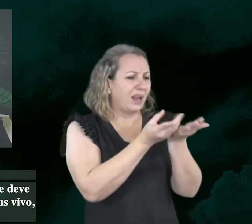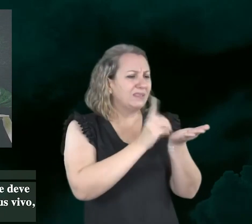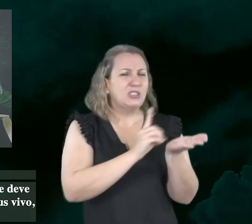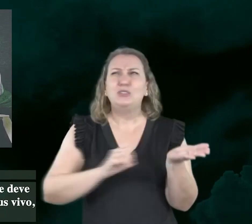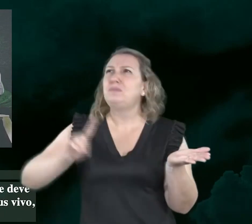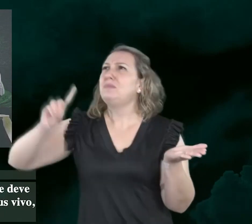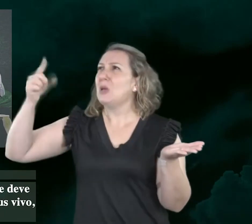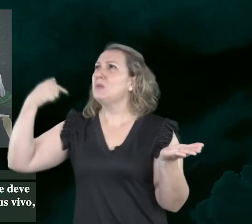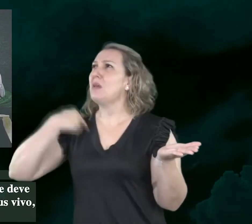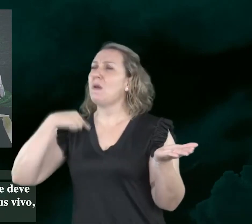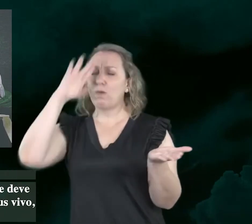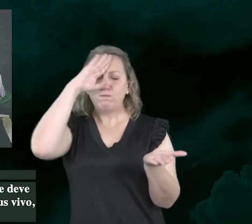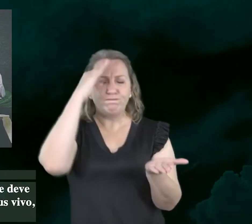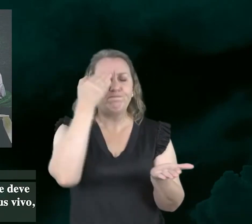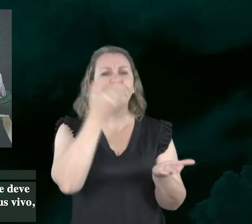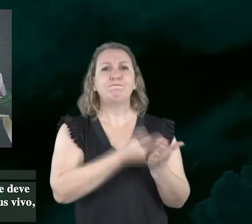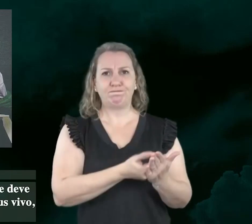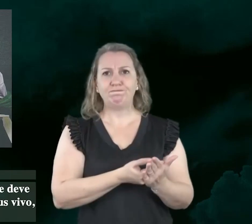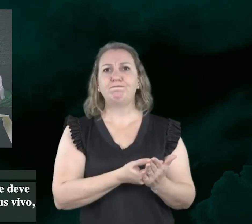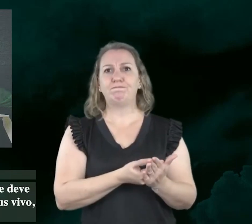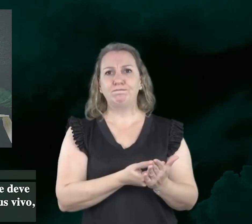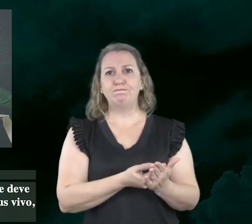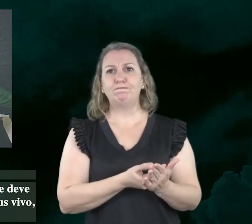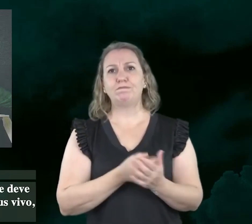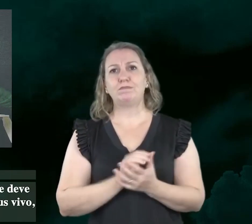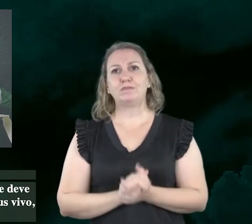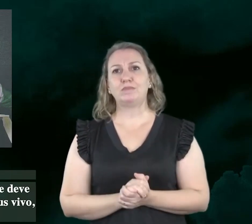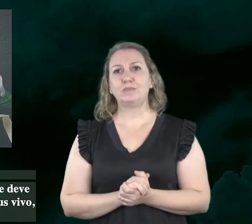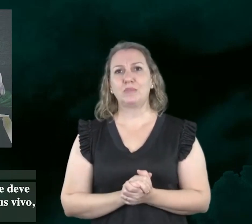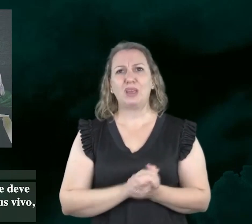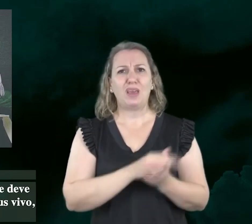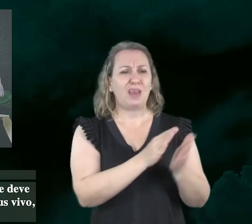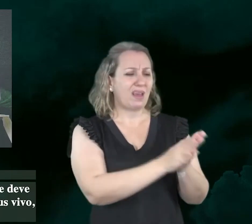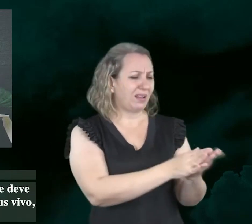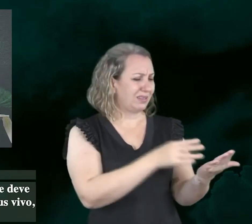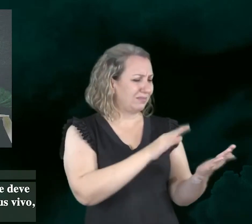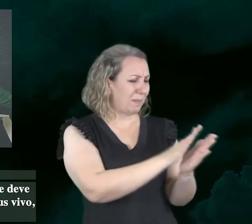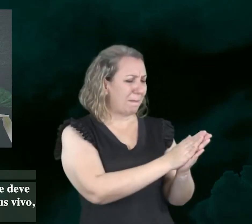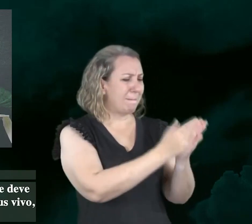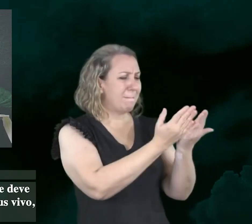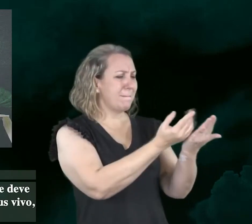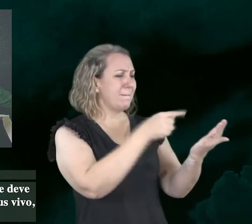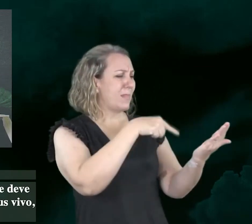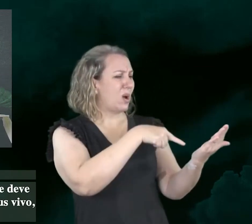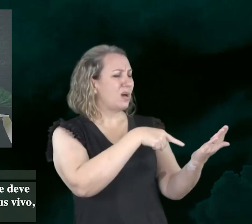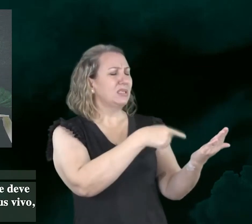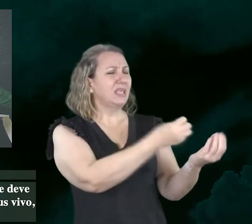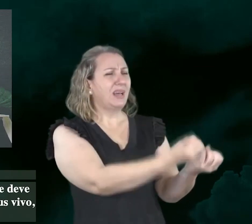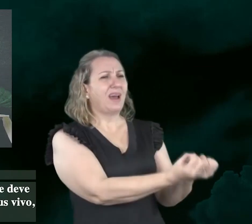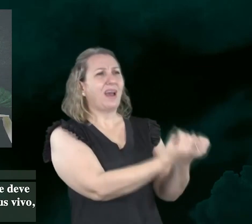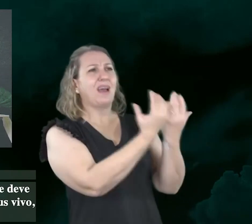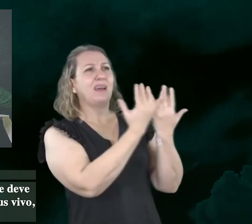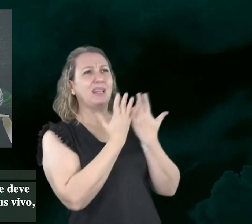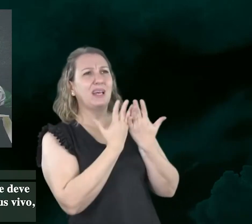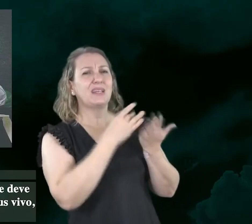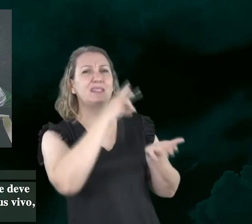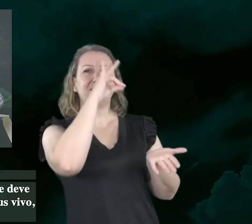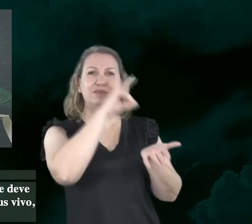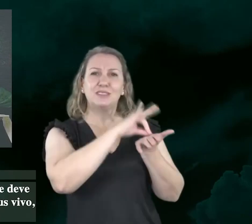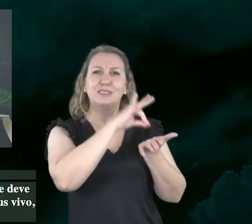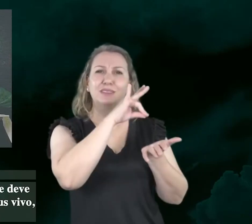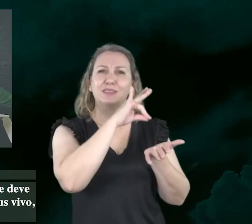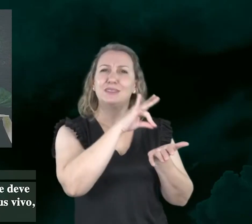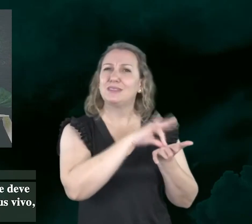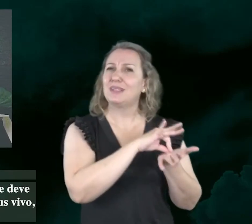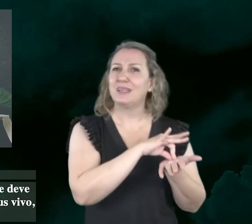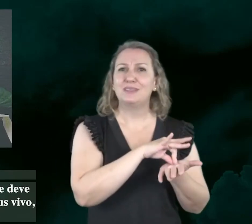essa palavra nos dispensa, né, a graça e também a verdade. A